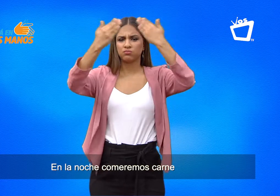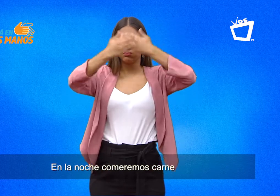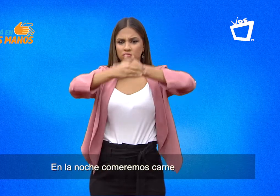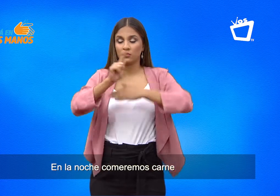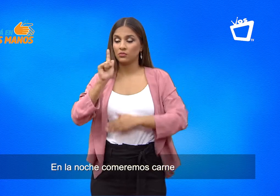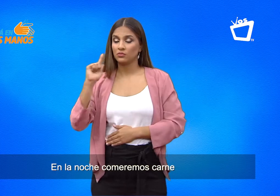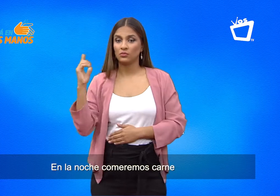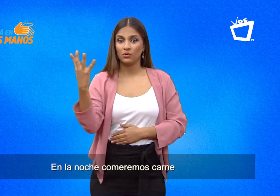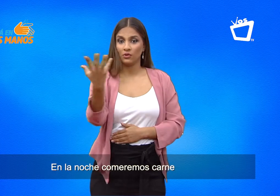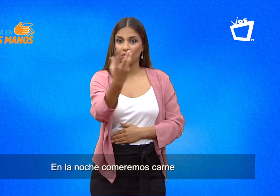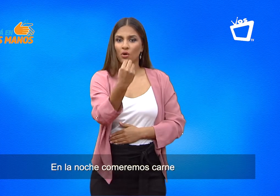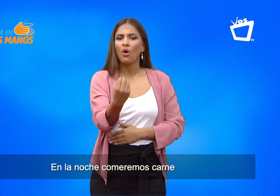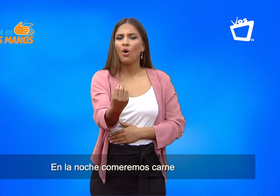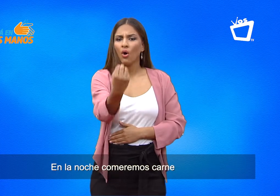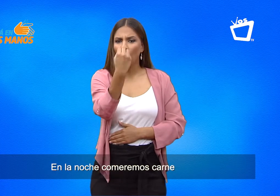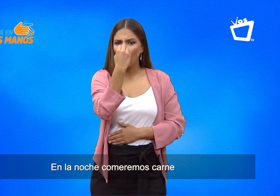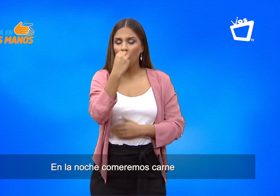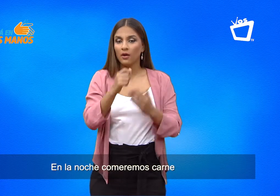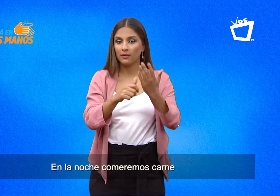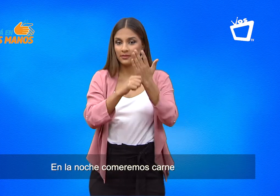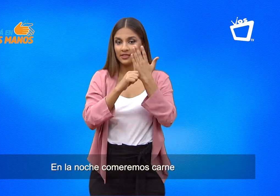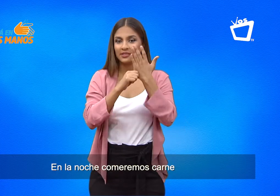En la noche comeremos carne.